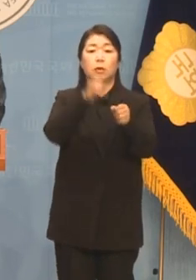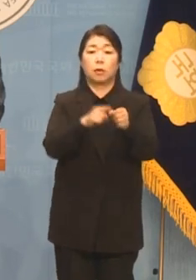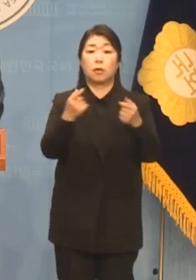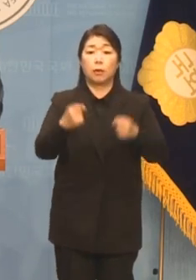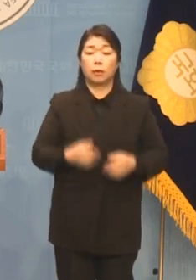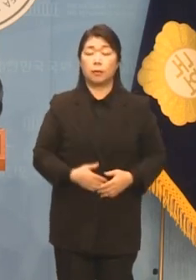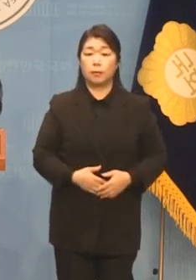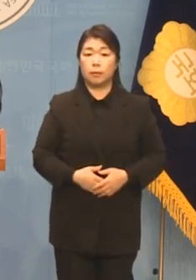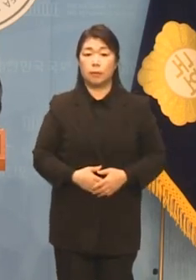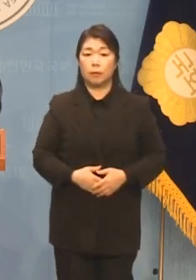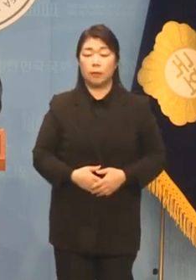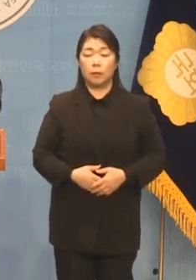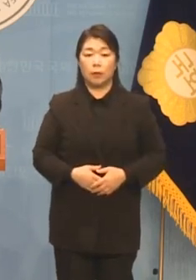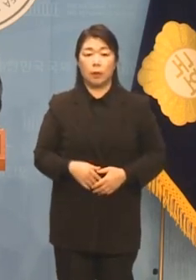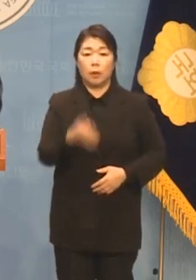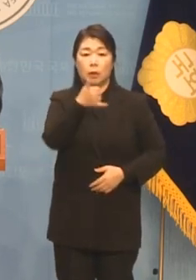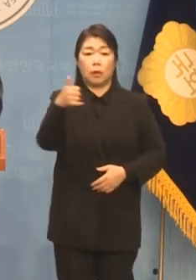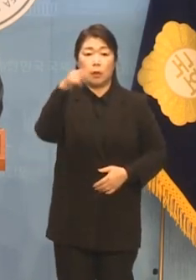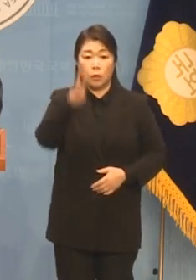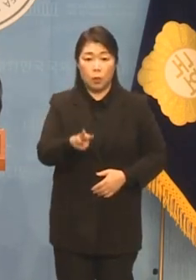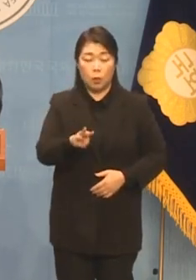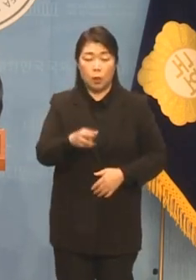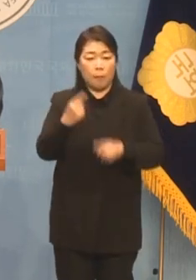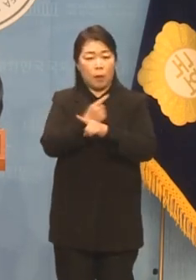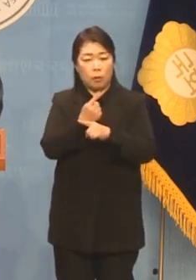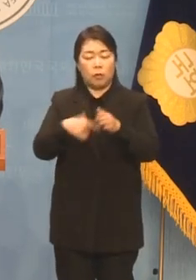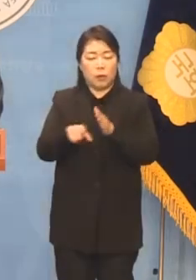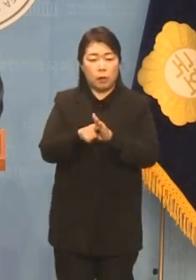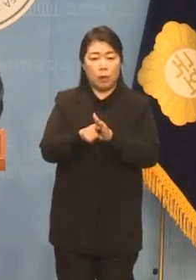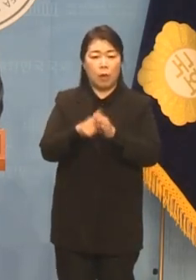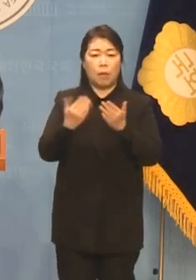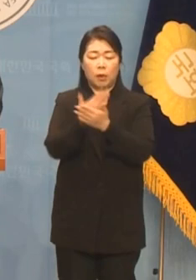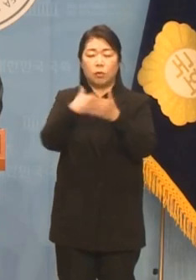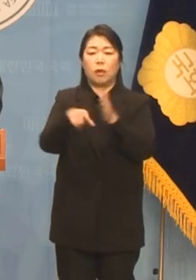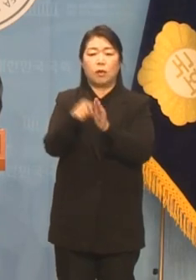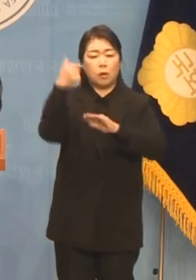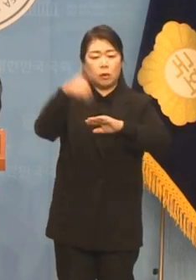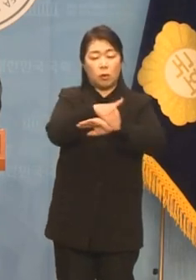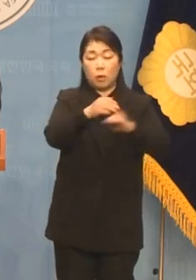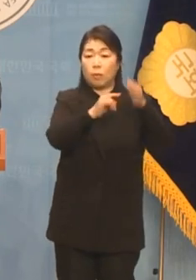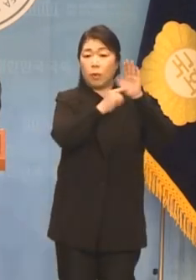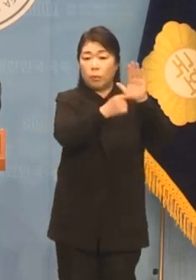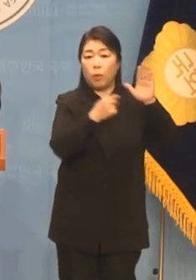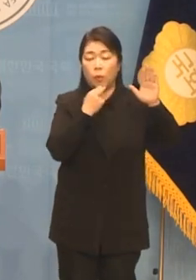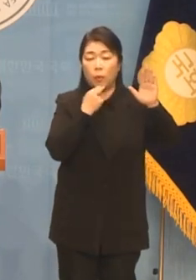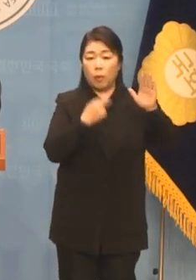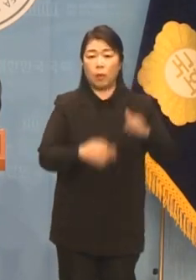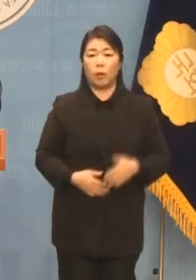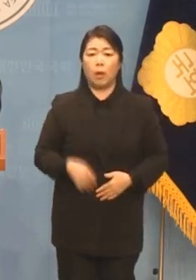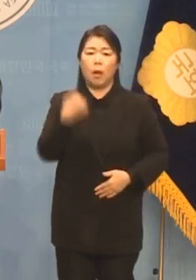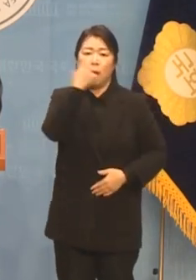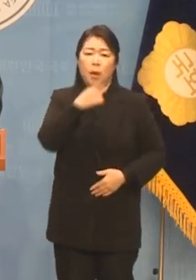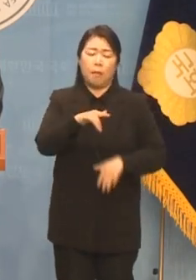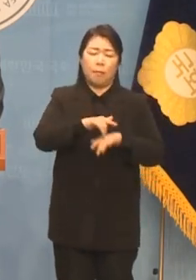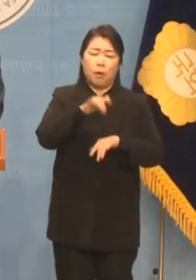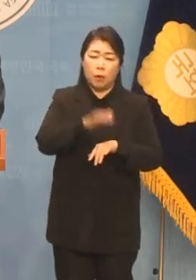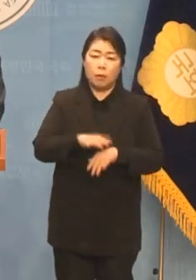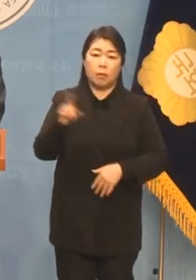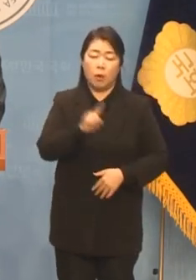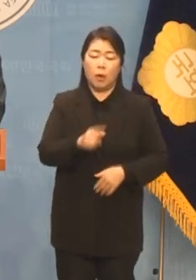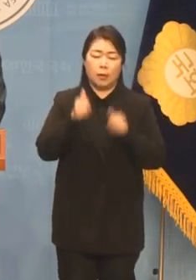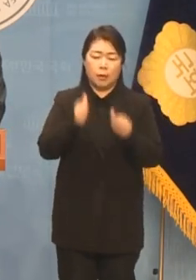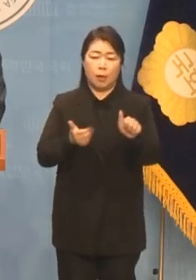비자는 제시하지 않고 말끝마다 심판론을 들먹이며로만 일관하는 김종민 후보의